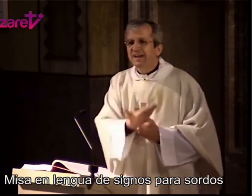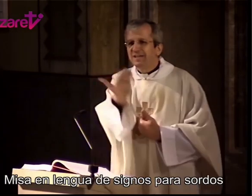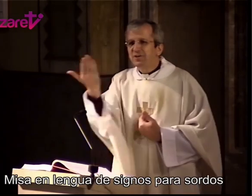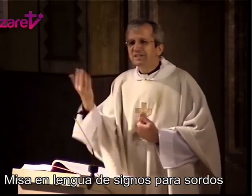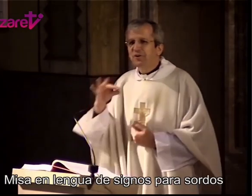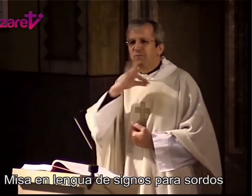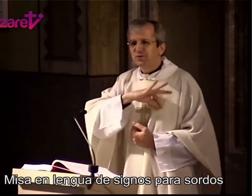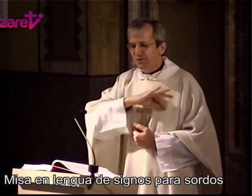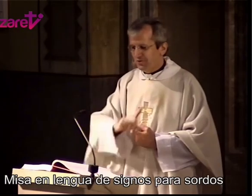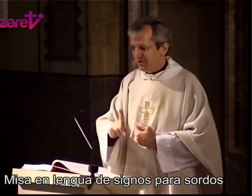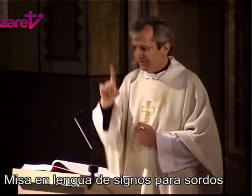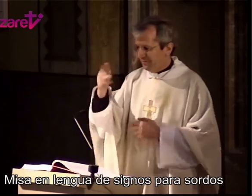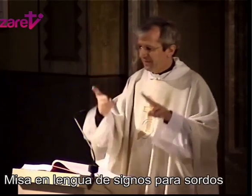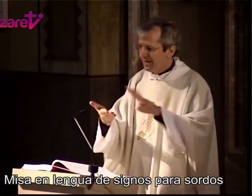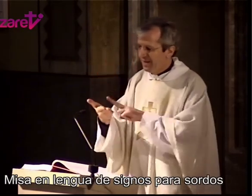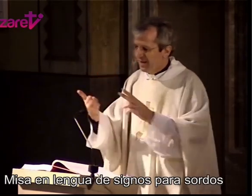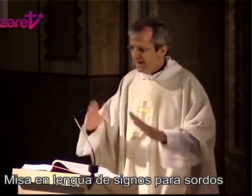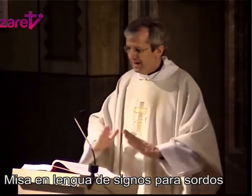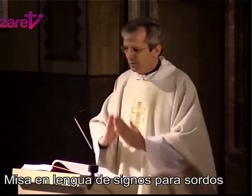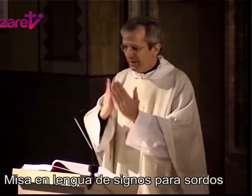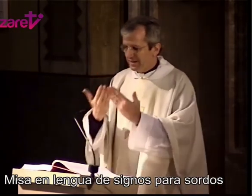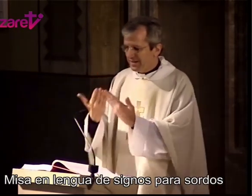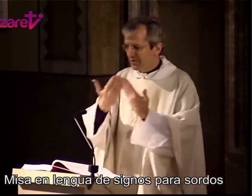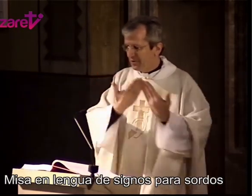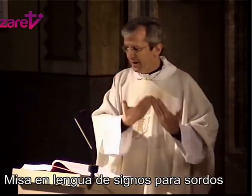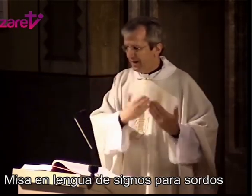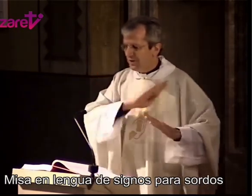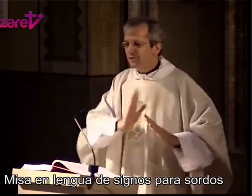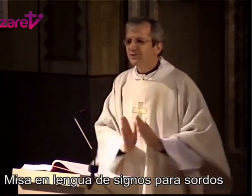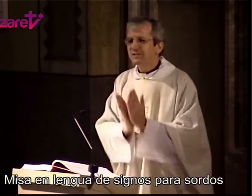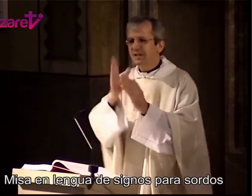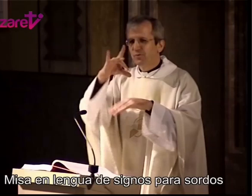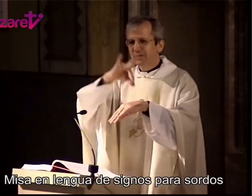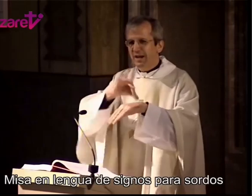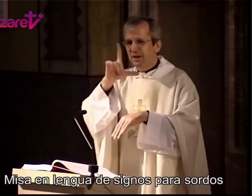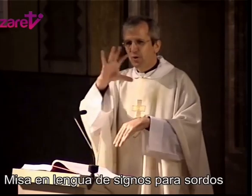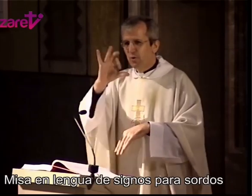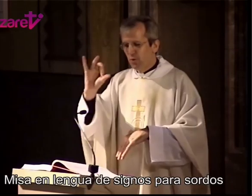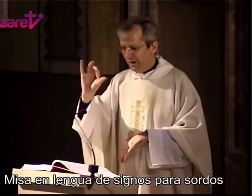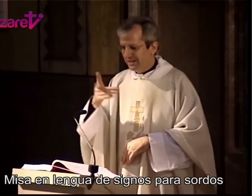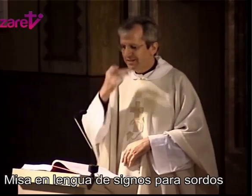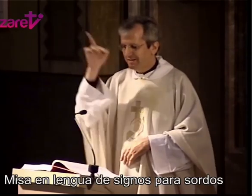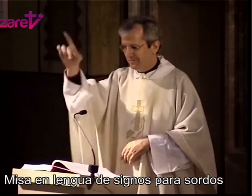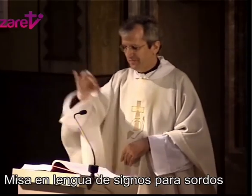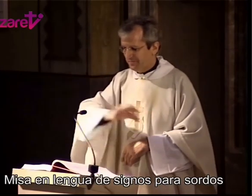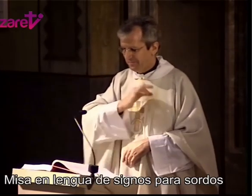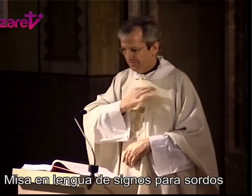El Señor esté con vosotros. Y con tu espíritu. Lectura del Santo Evangelio según San Lucas. Gloria a ti,